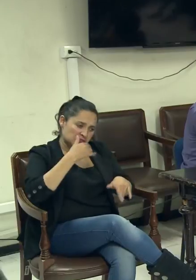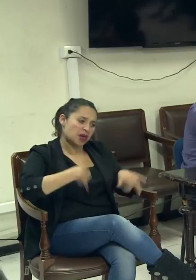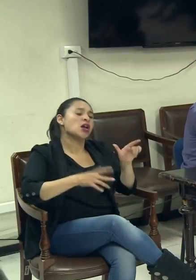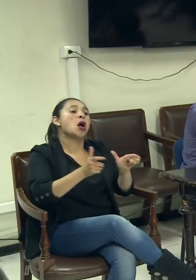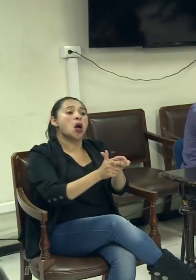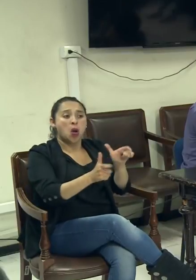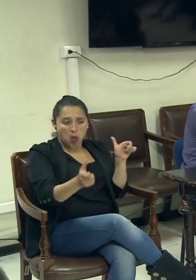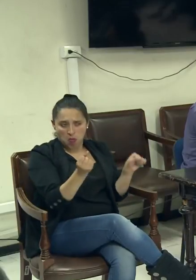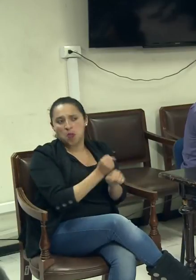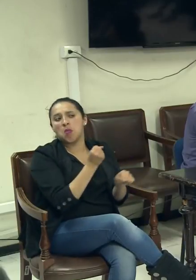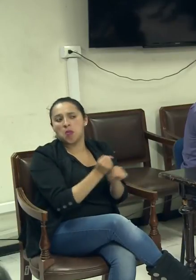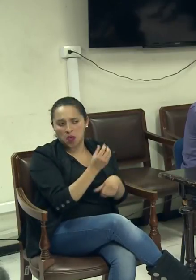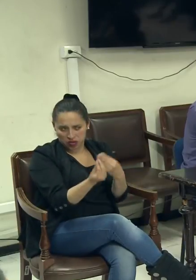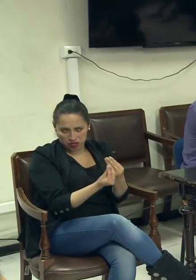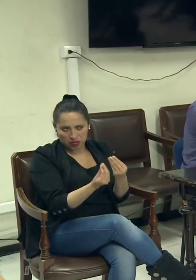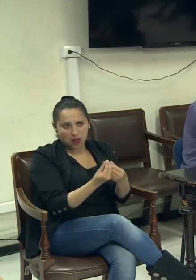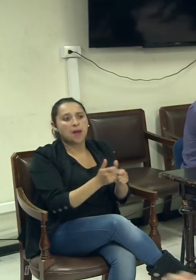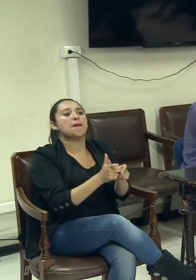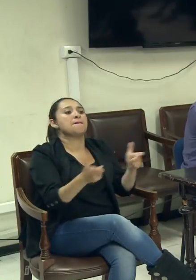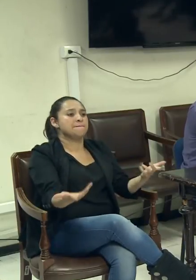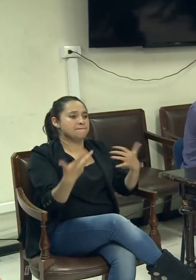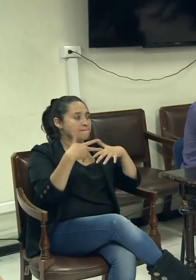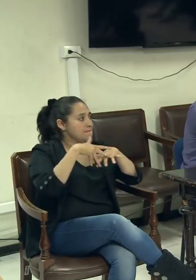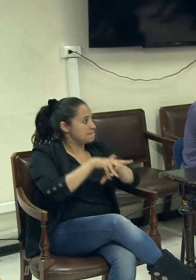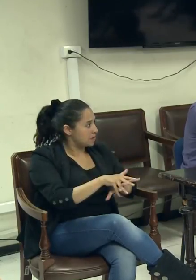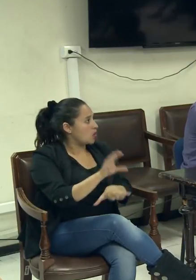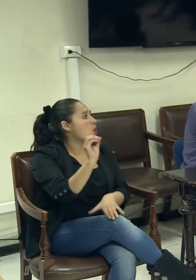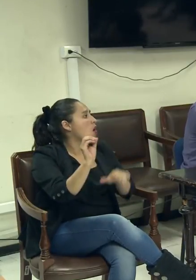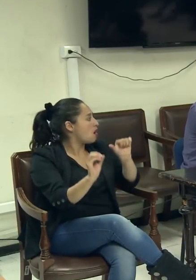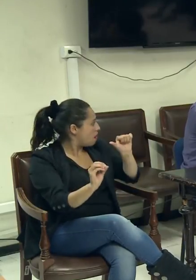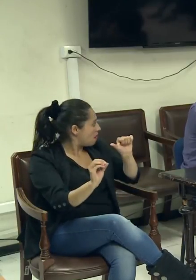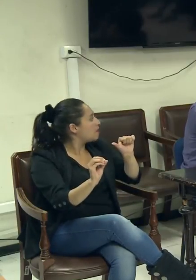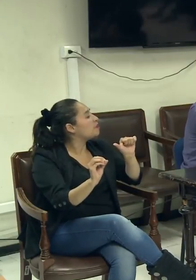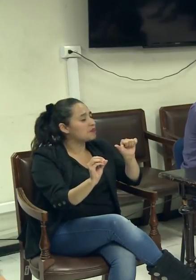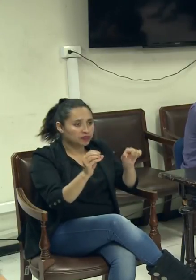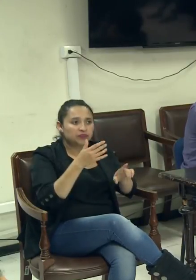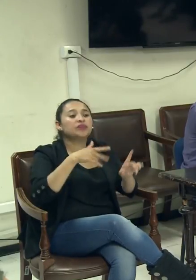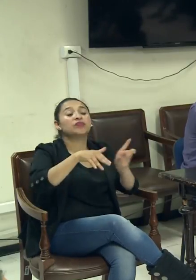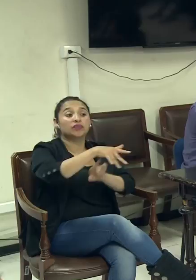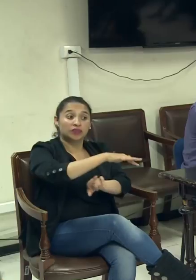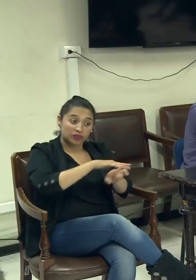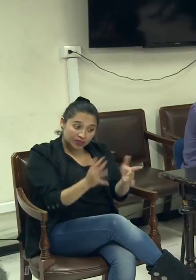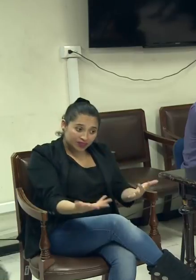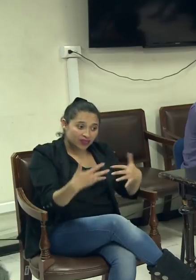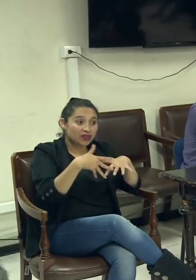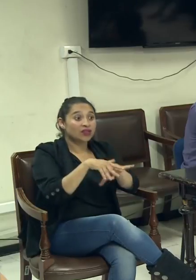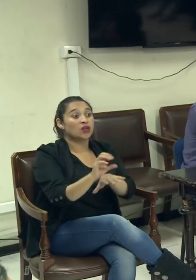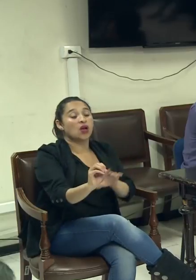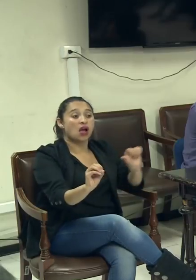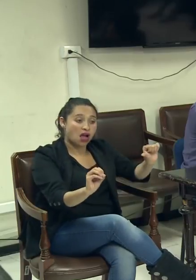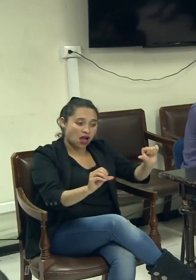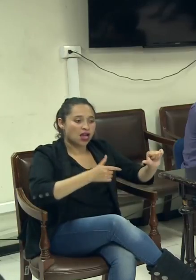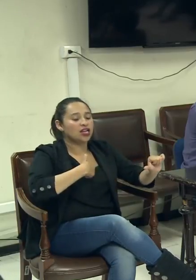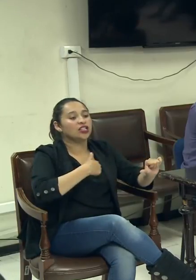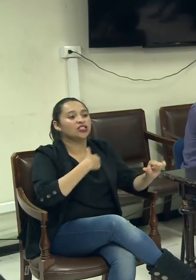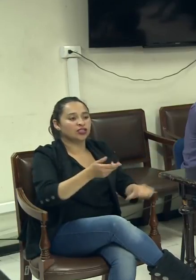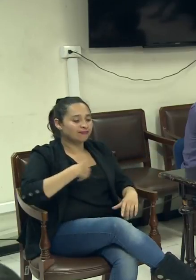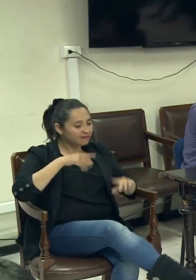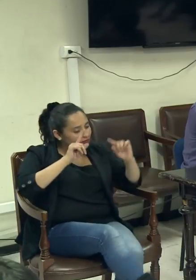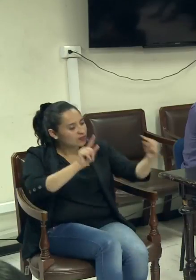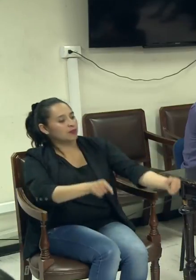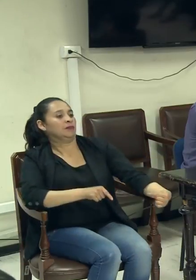mixtos y he tenido en estos ambientes mixtos que enfrentarme a machos